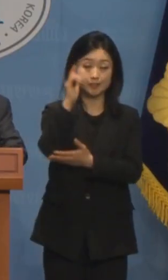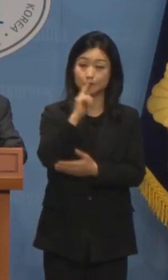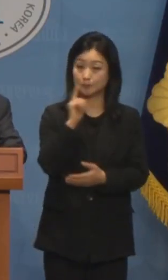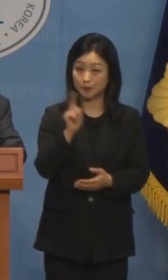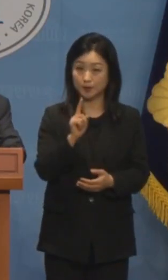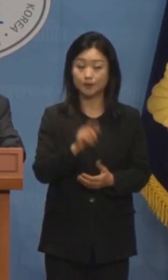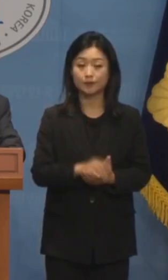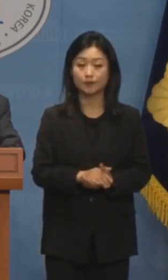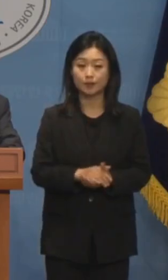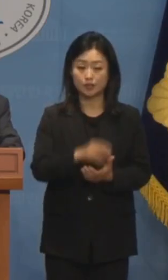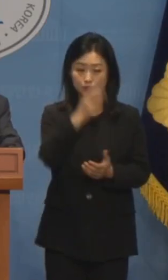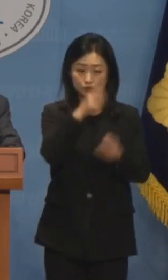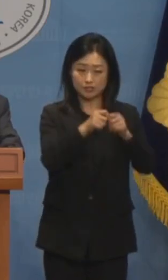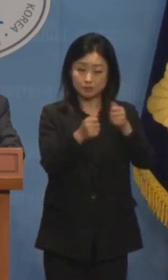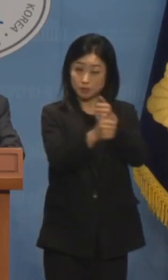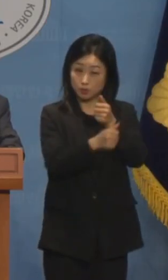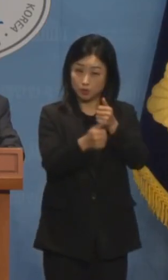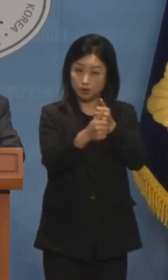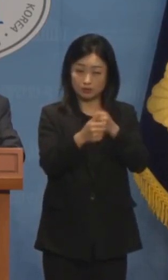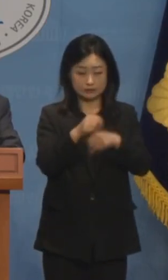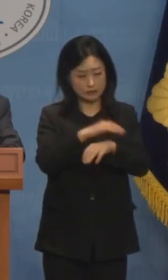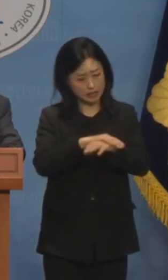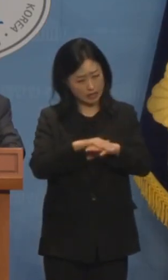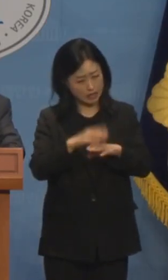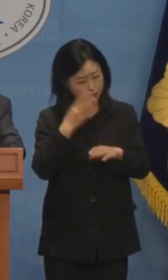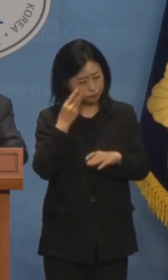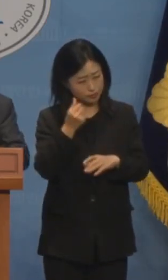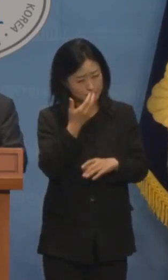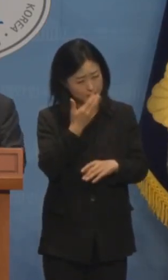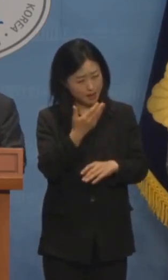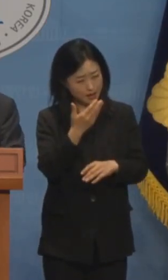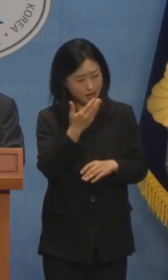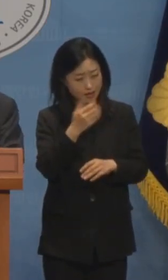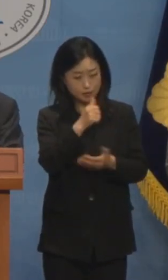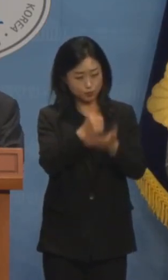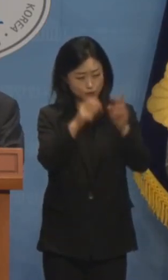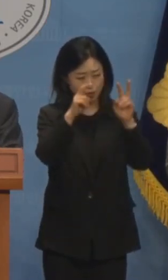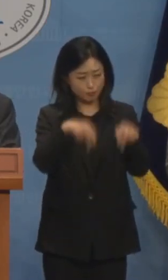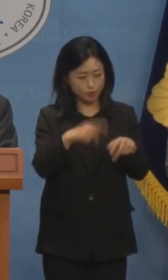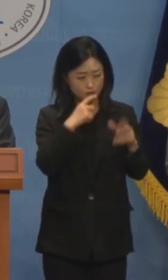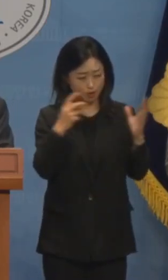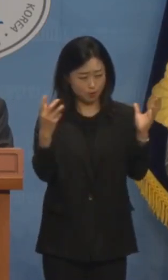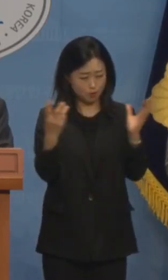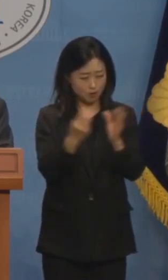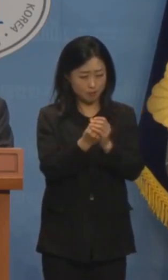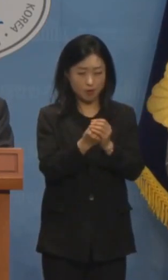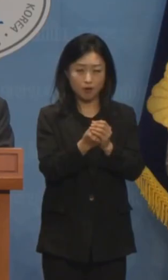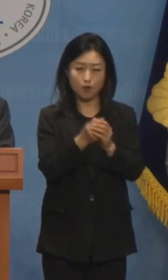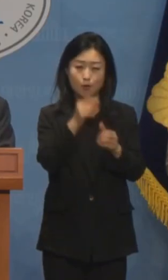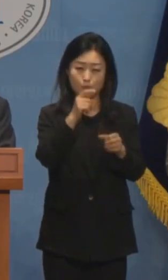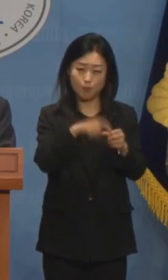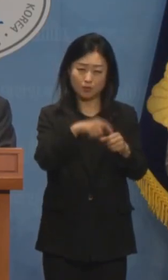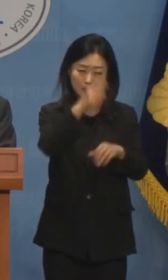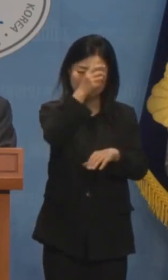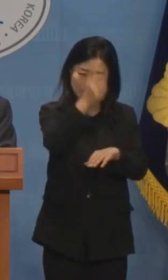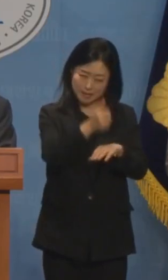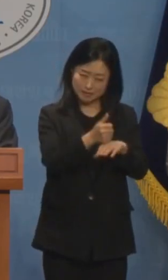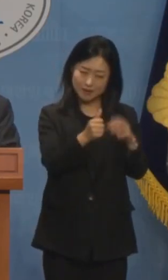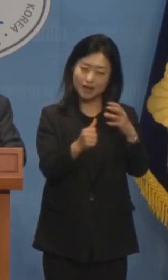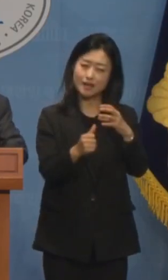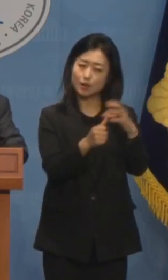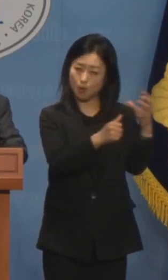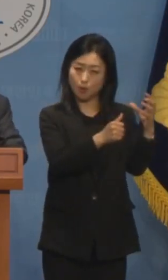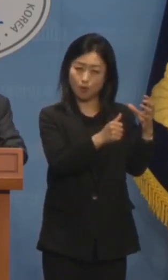말했습니다. 수사심의가 제대로 작동할지, 면죄부를 완성하기 위한 마지막 퍼즐로 활용되는 것은